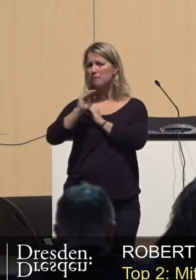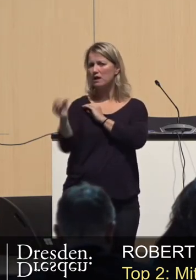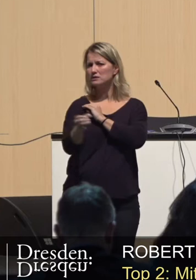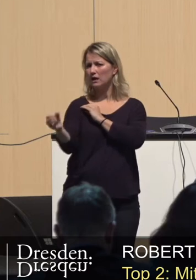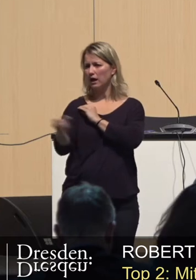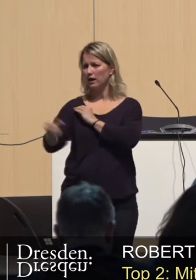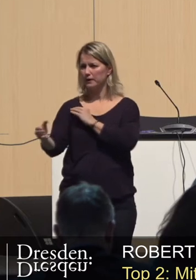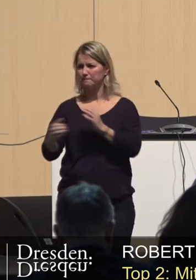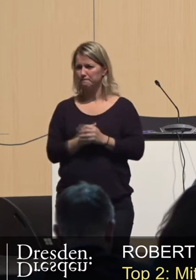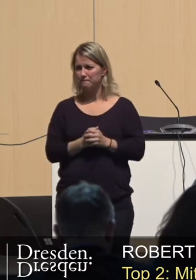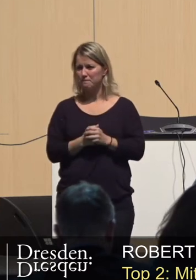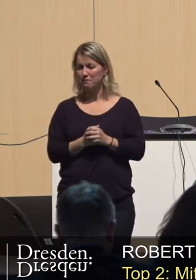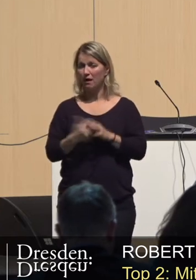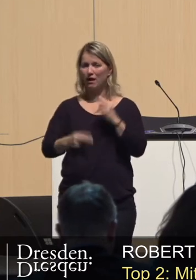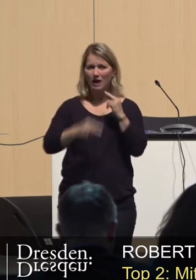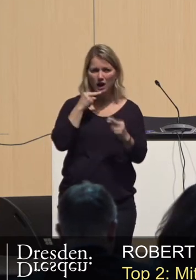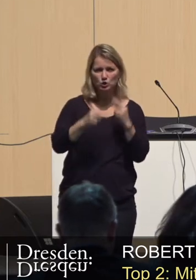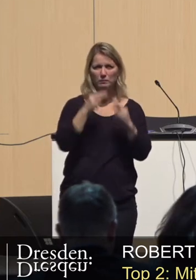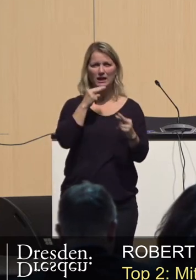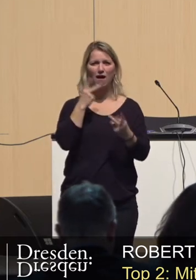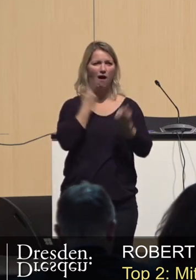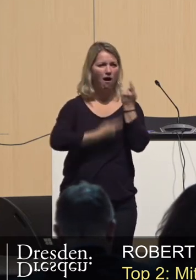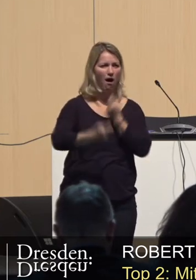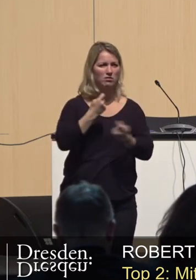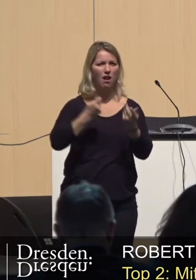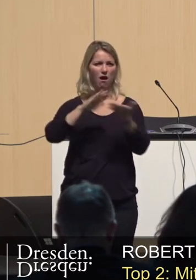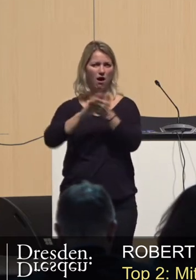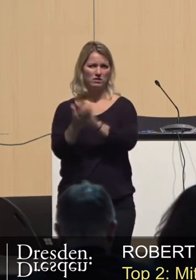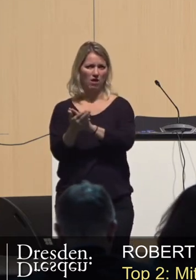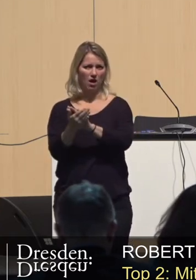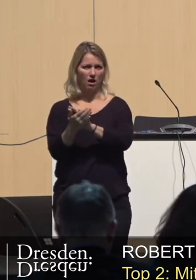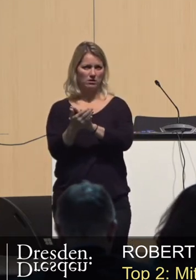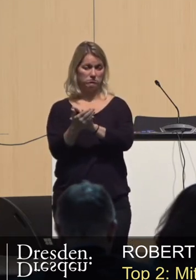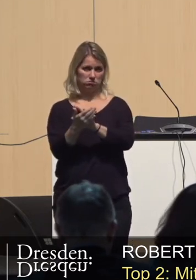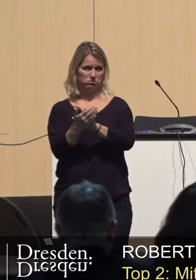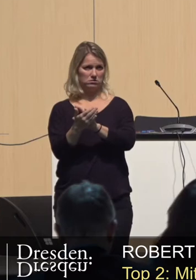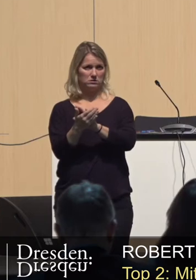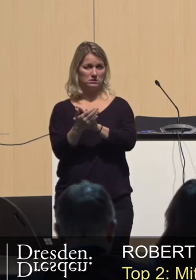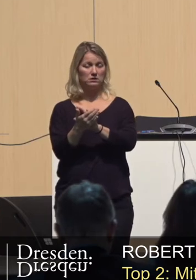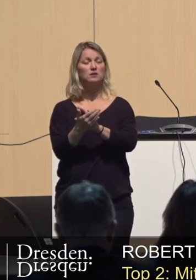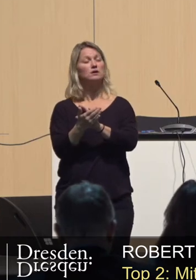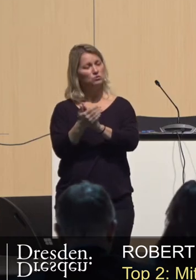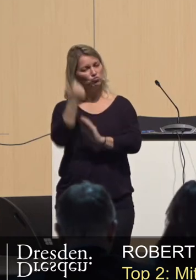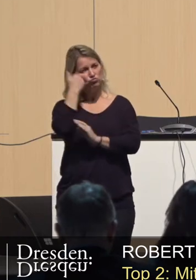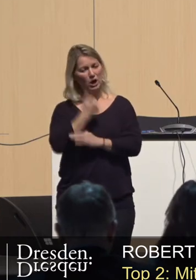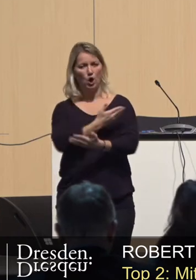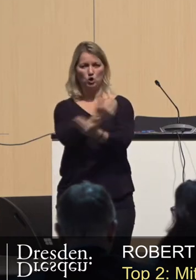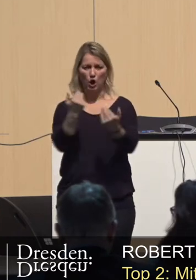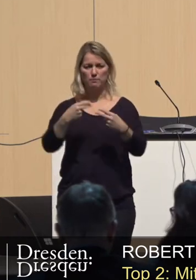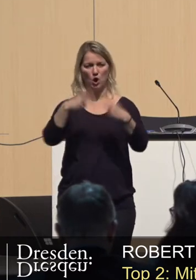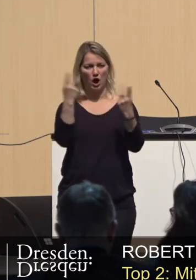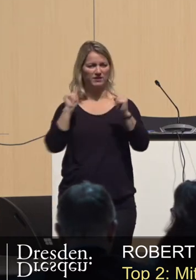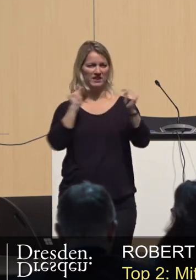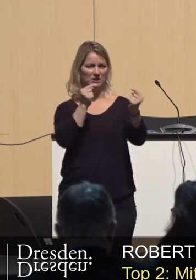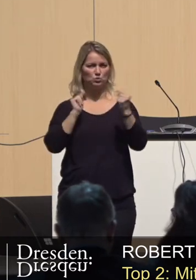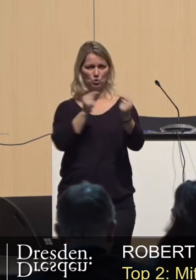in der Gastronomie, im Handel, im Handwerk. Ich möchte mich hingegen ausdrücklich für die offene Diskussion mit den meisten anderen